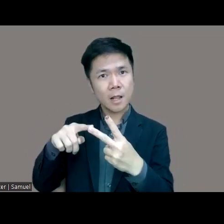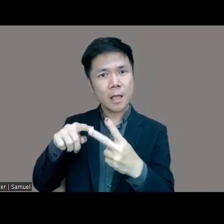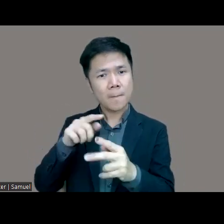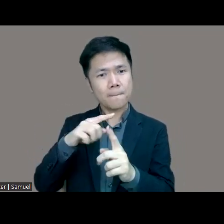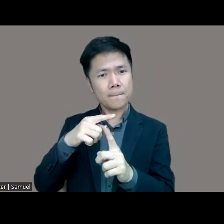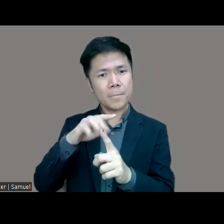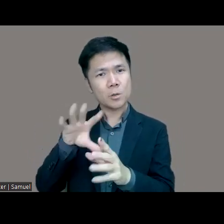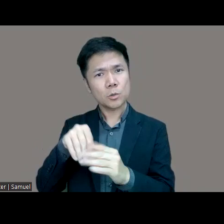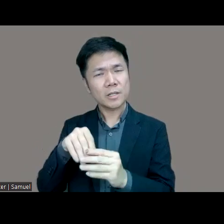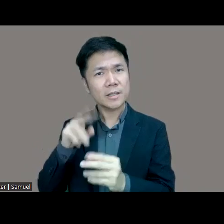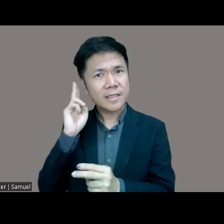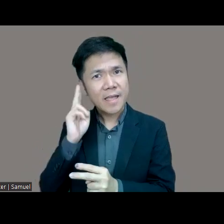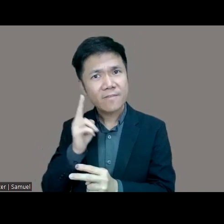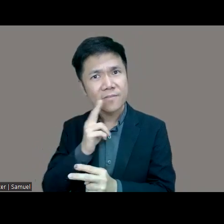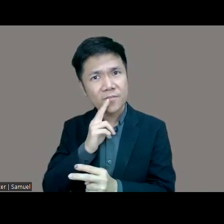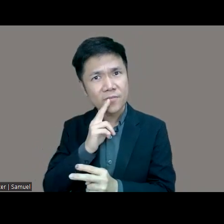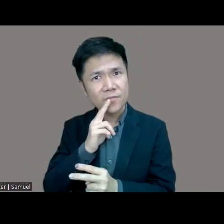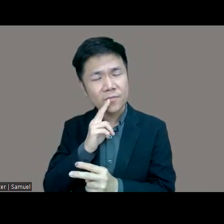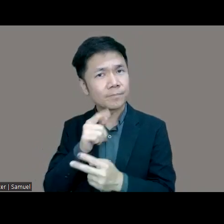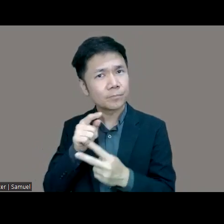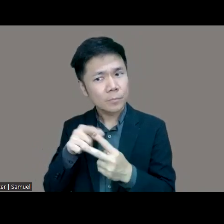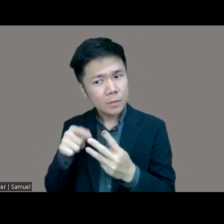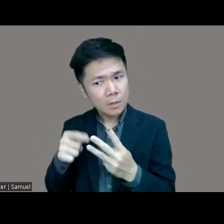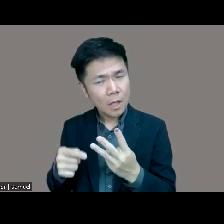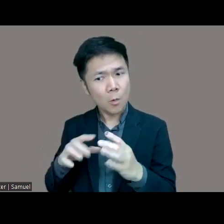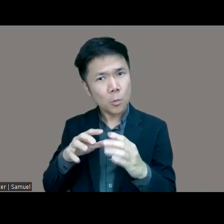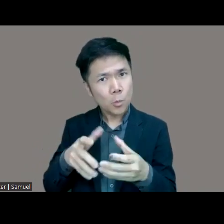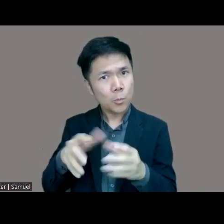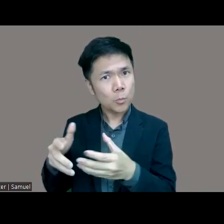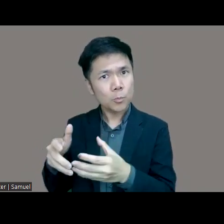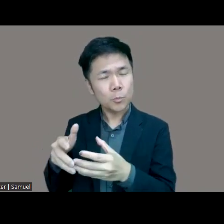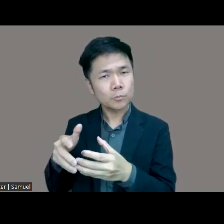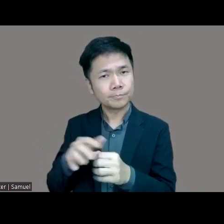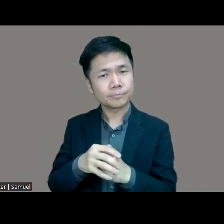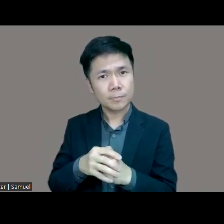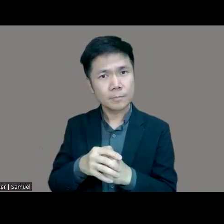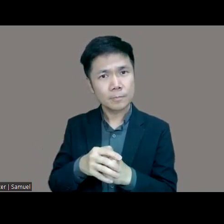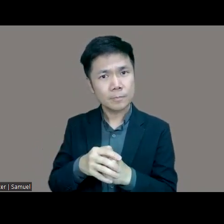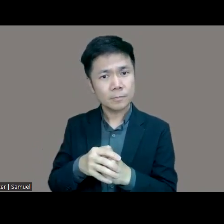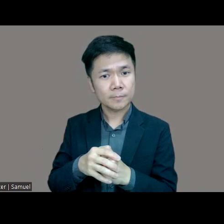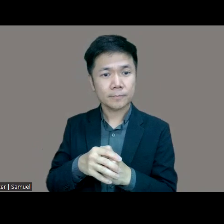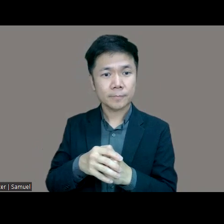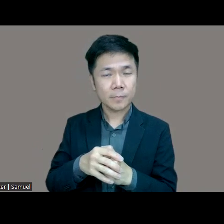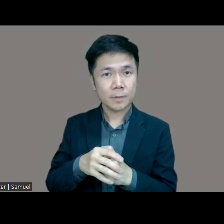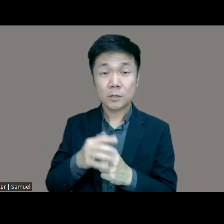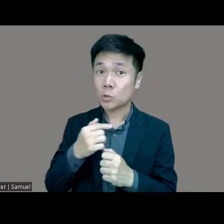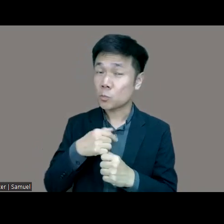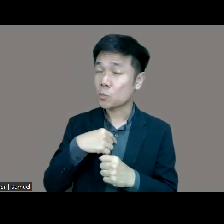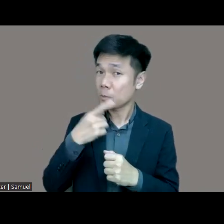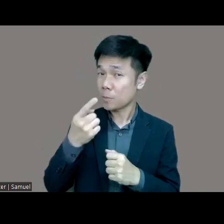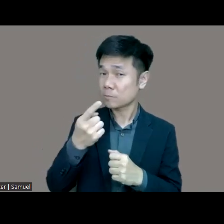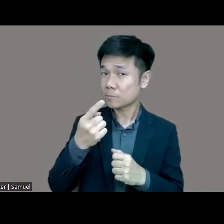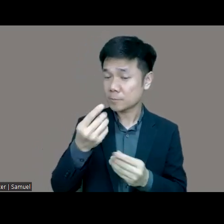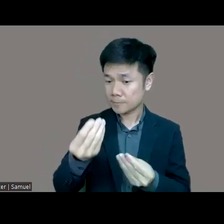et aussi pour la communauté sourde avec les demandes pour créer une équipe